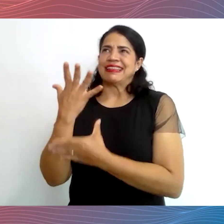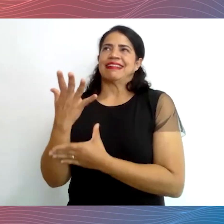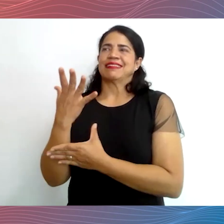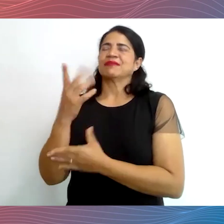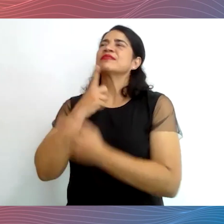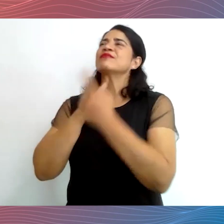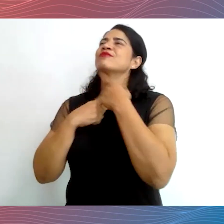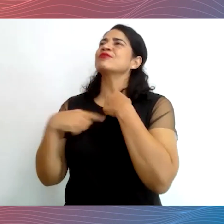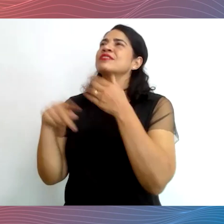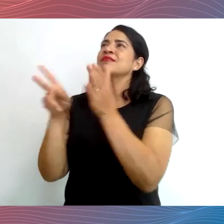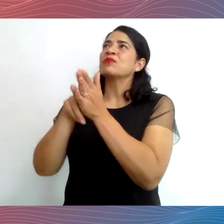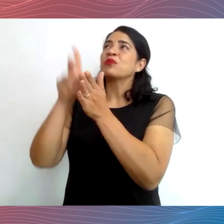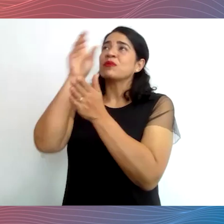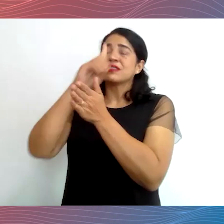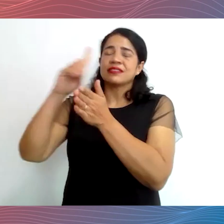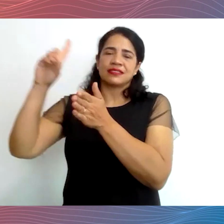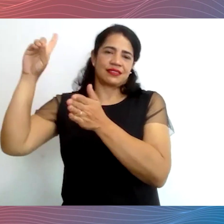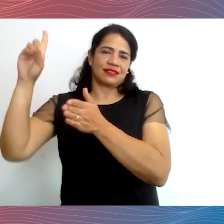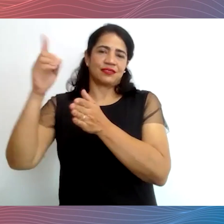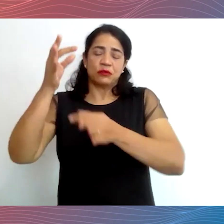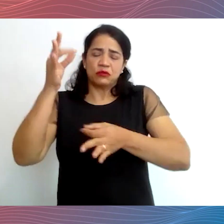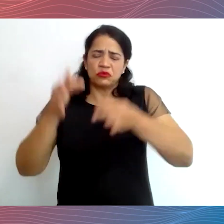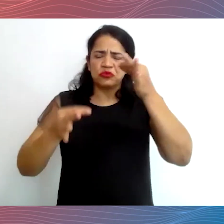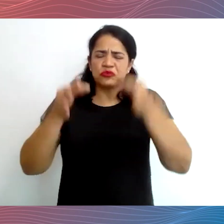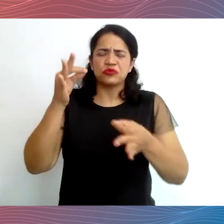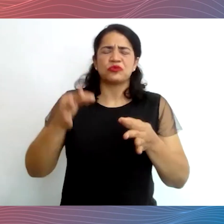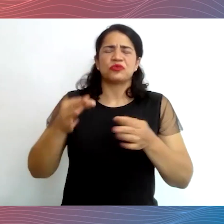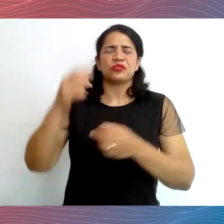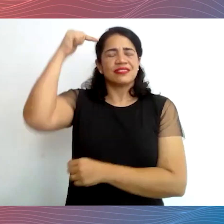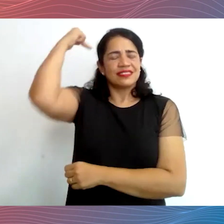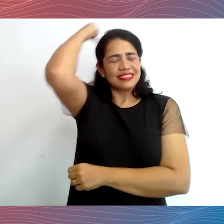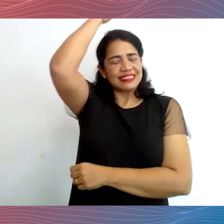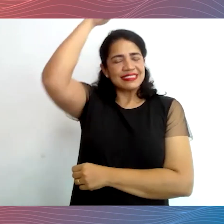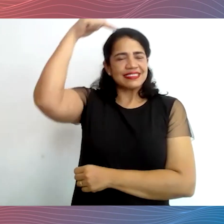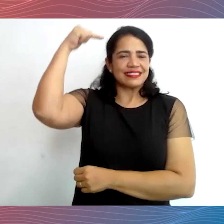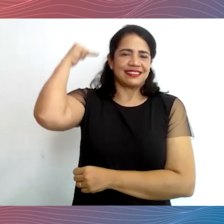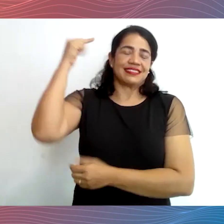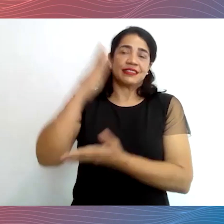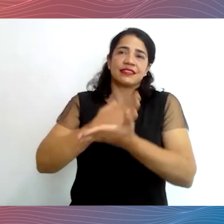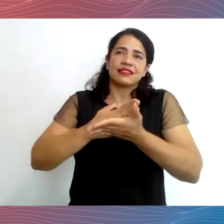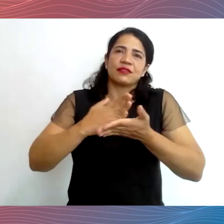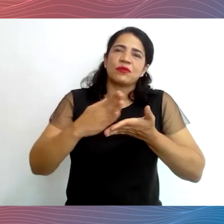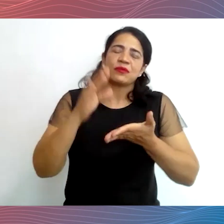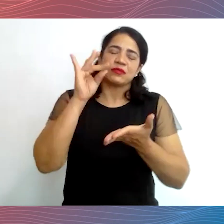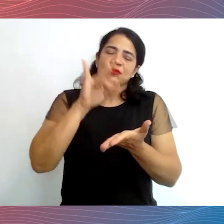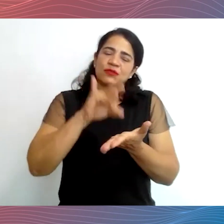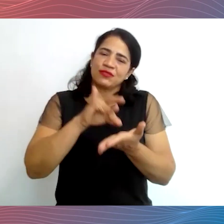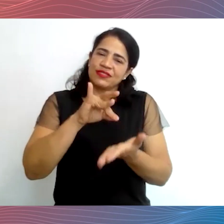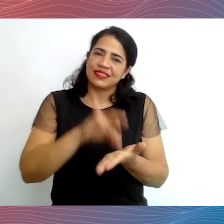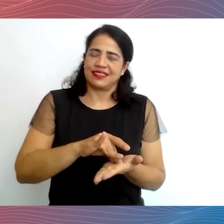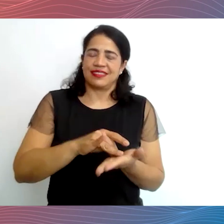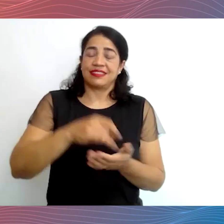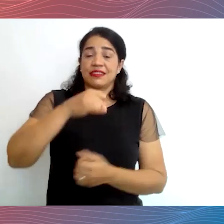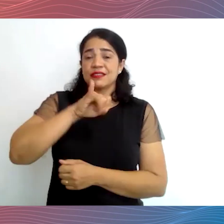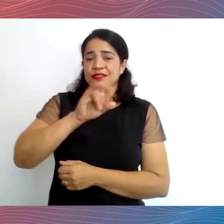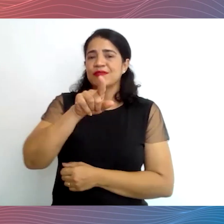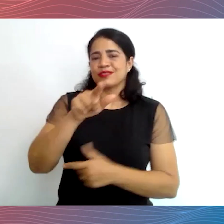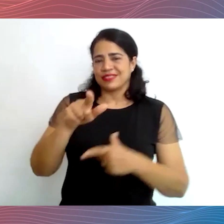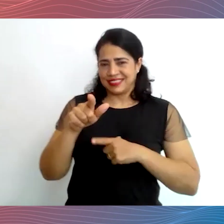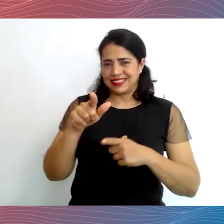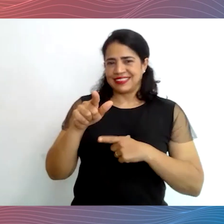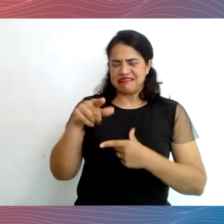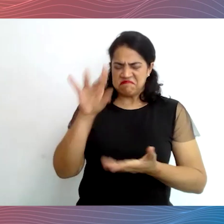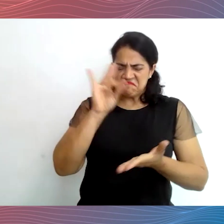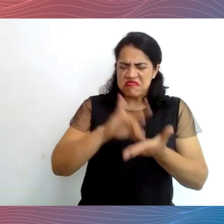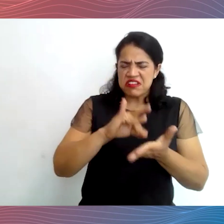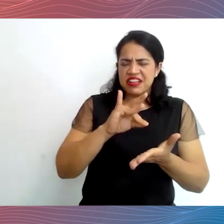santidade procedentes da verdade. Quando você tem essa realidade, a sua vida